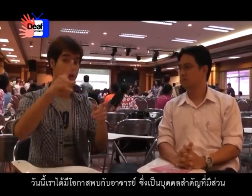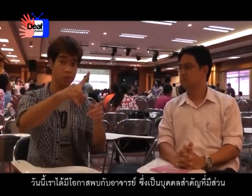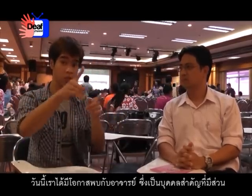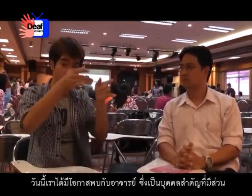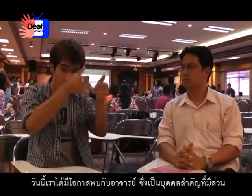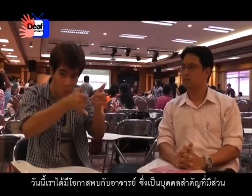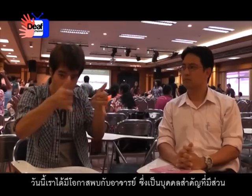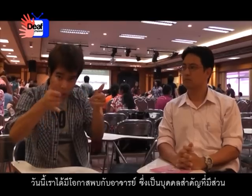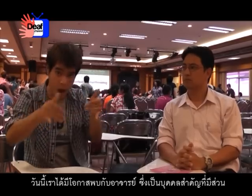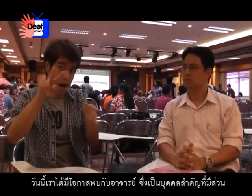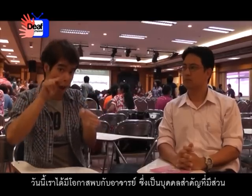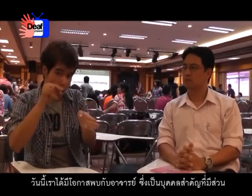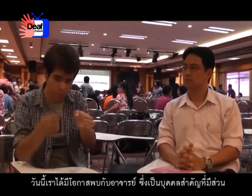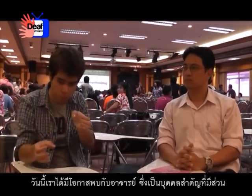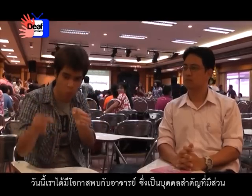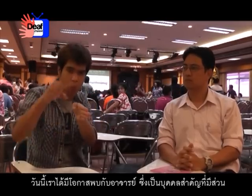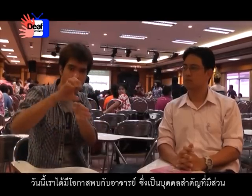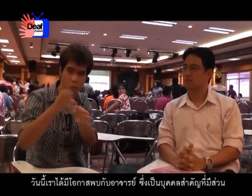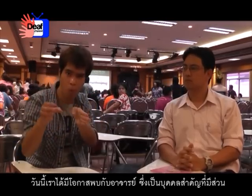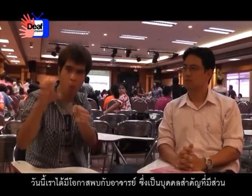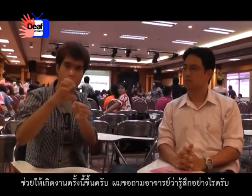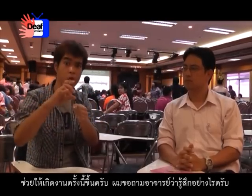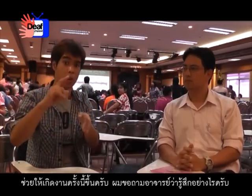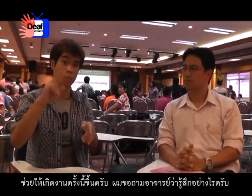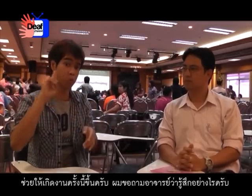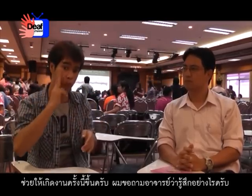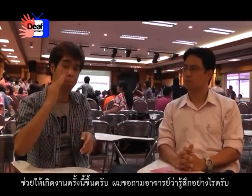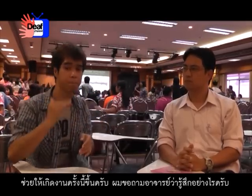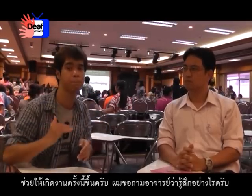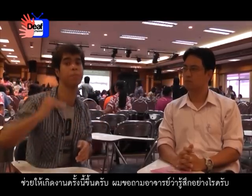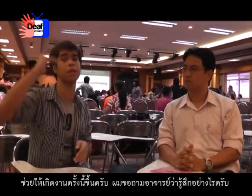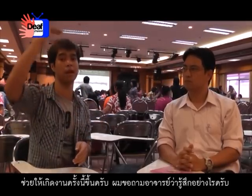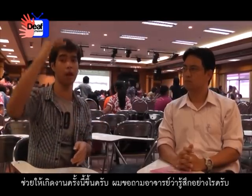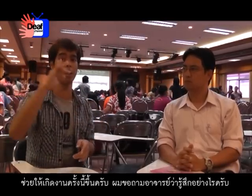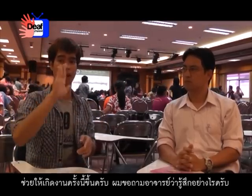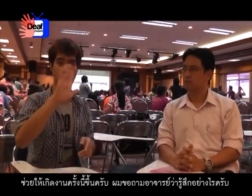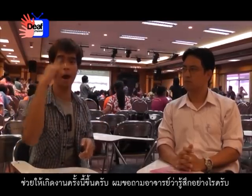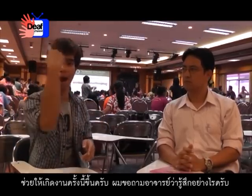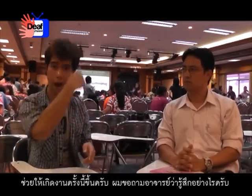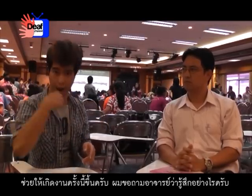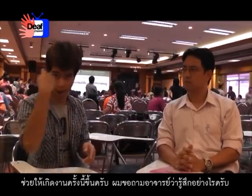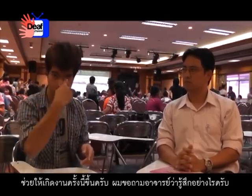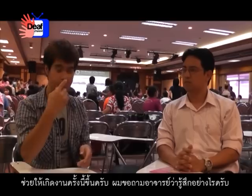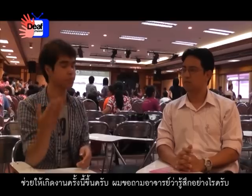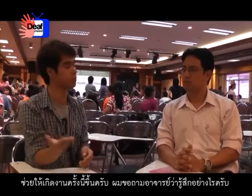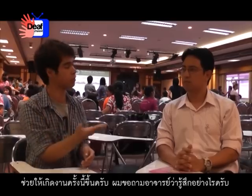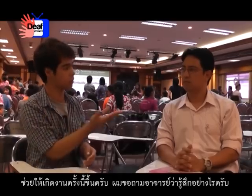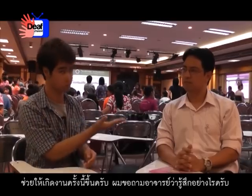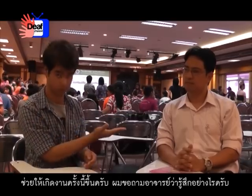ก็เป็นบุคคลสำคัญนะครับที่มีส่วนนะครับในการช่วยให้เกิดงานครั้งนี้ขึ้นครับผมขอถามอาจารย์หน่อยครับว่าวันนี้อาจ